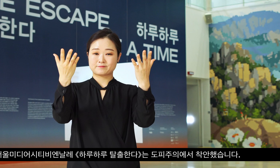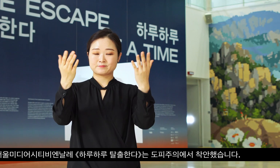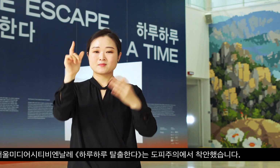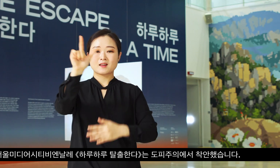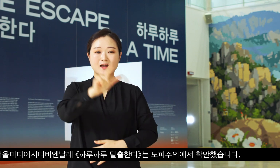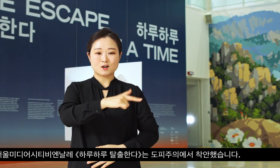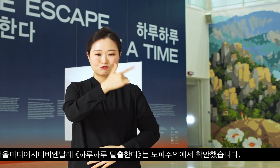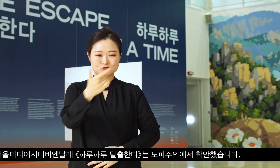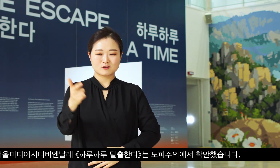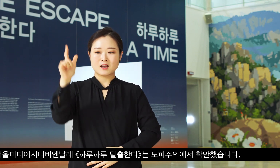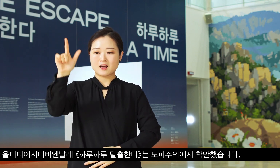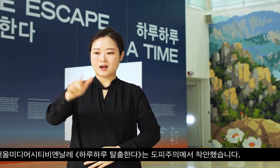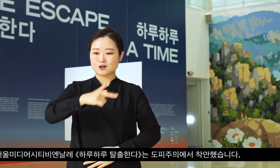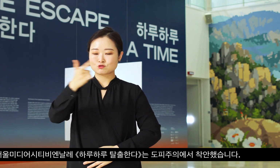하루하루 탈출한다는